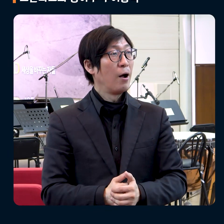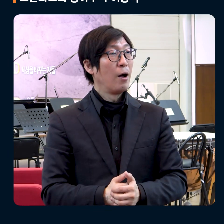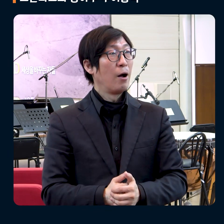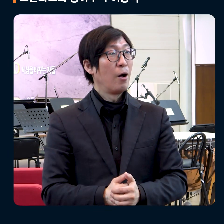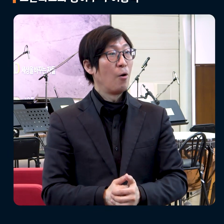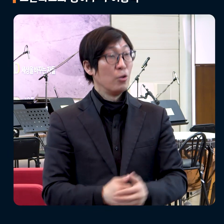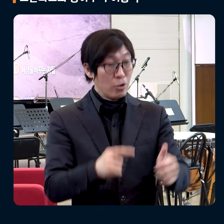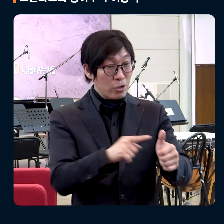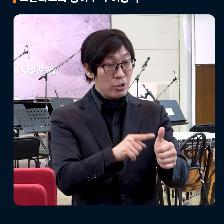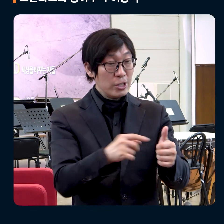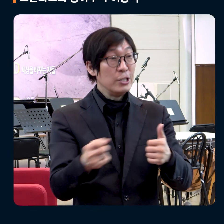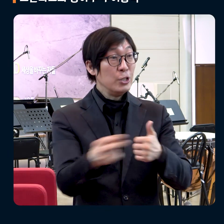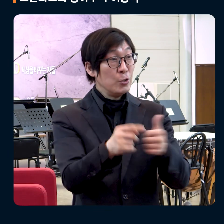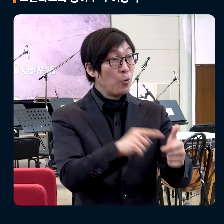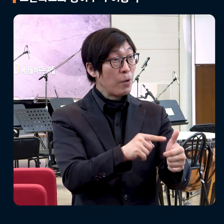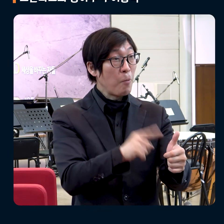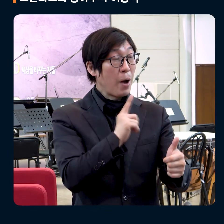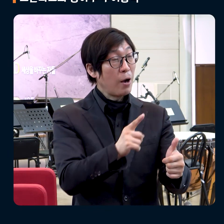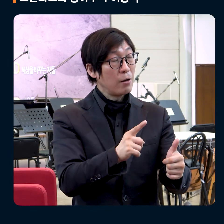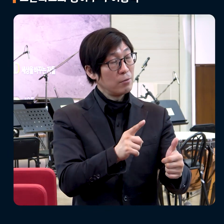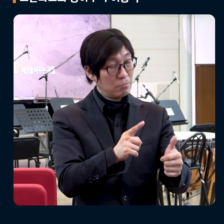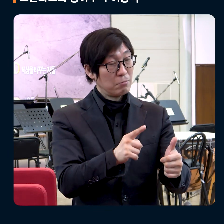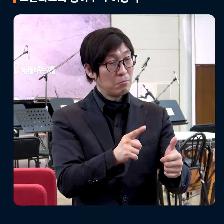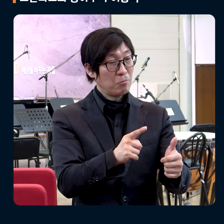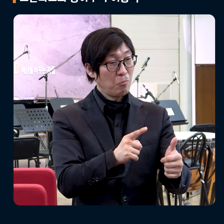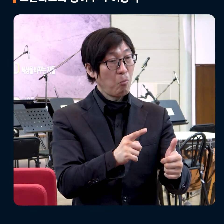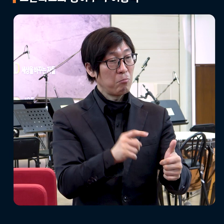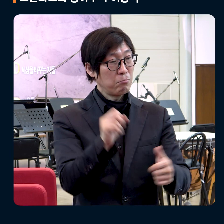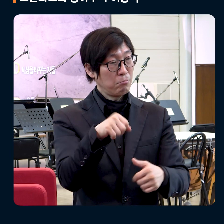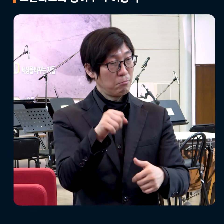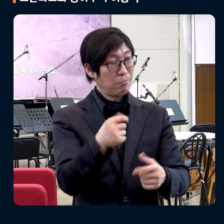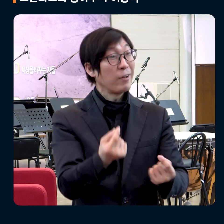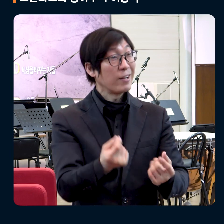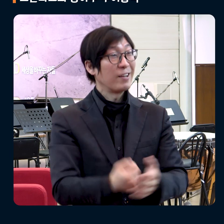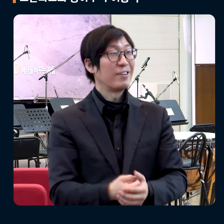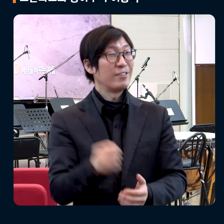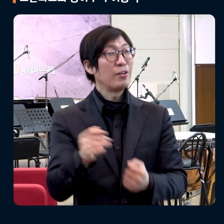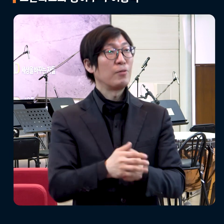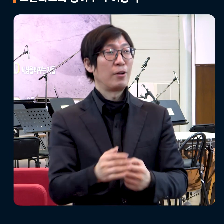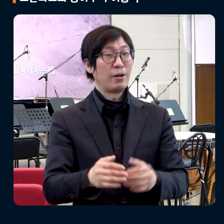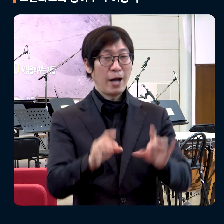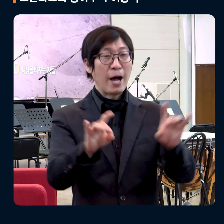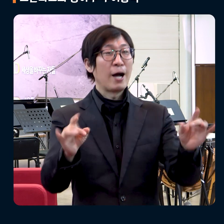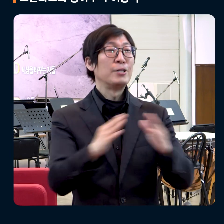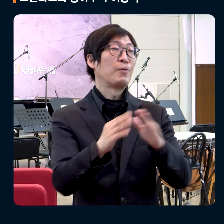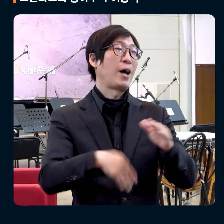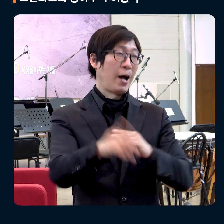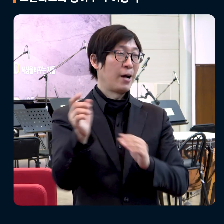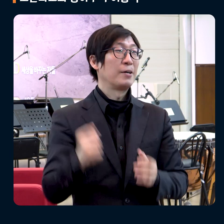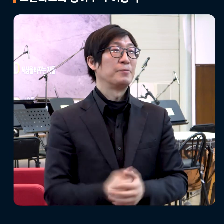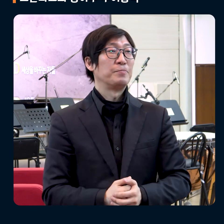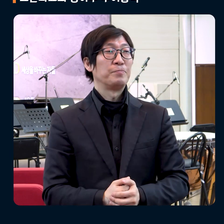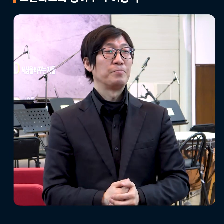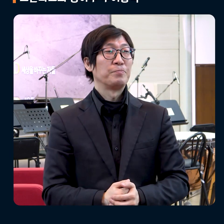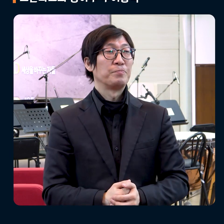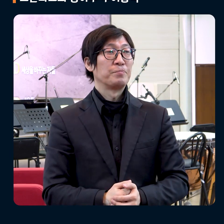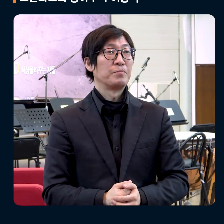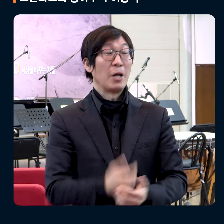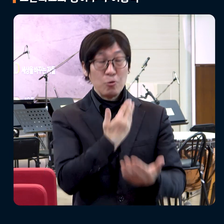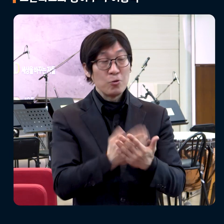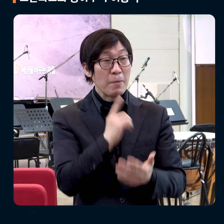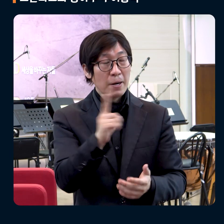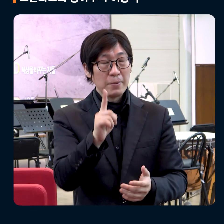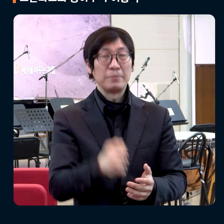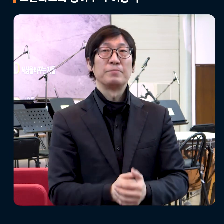아니 반박할 수가 없어서 그럼 다음 시간에 이러고 각각 집으로 간 겁니다. 여러분, 중요한 얘기를